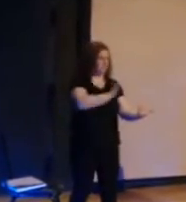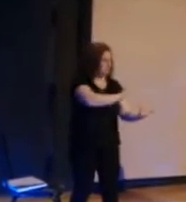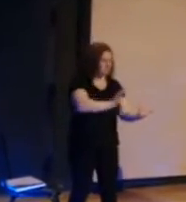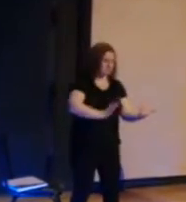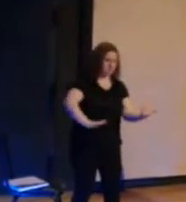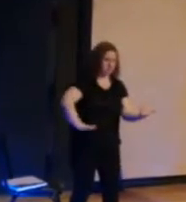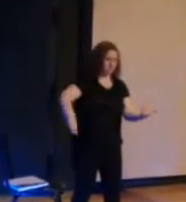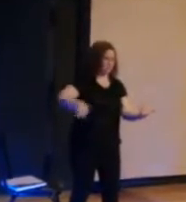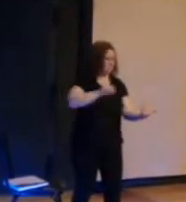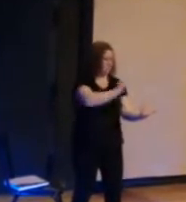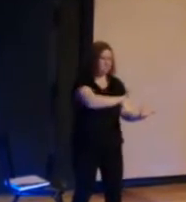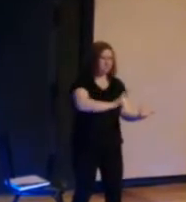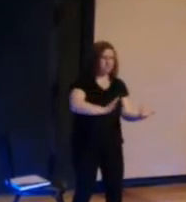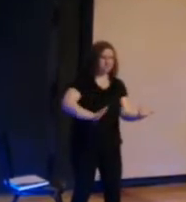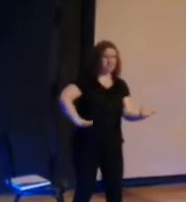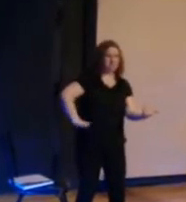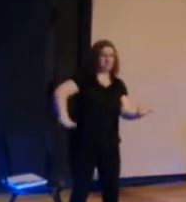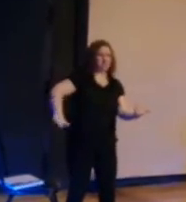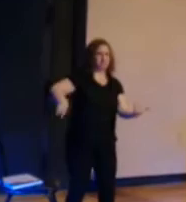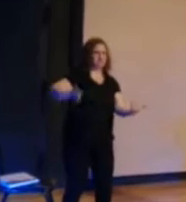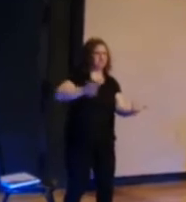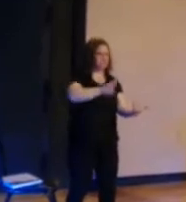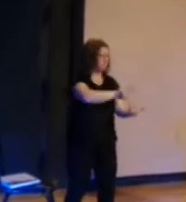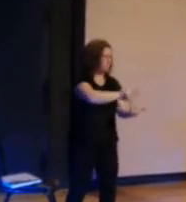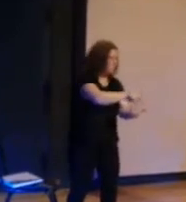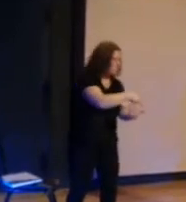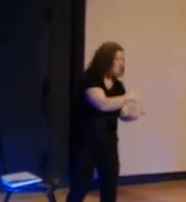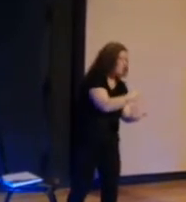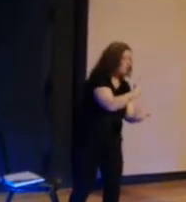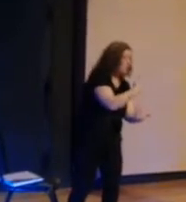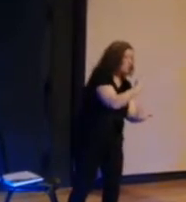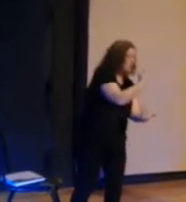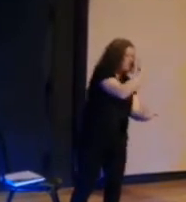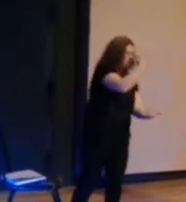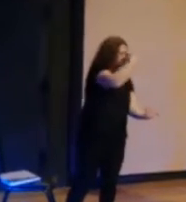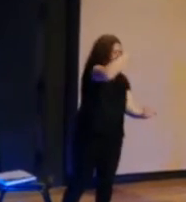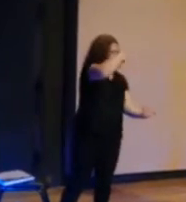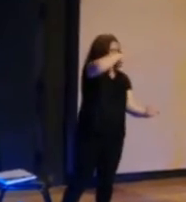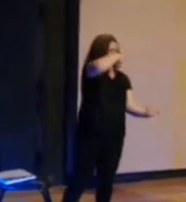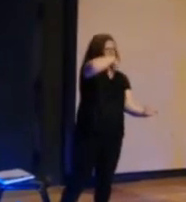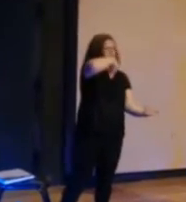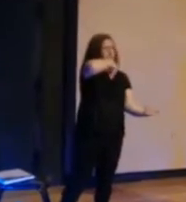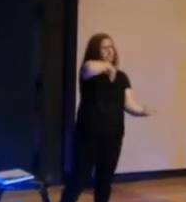cuya extravagancia impactaba todos los sentidos.